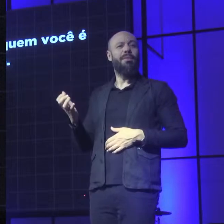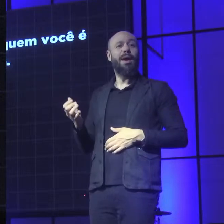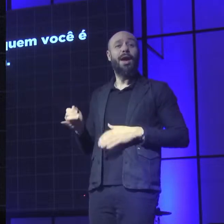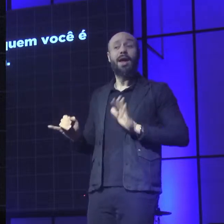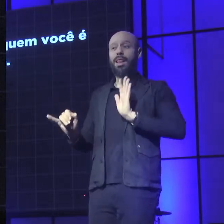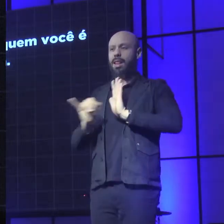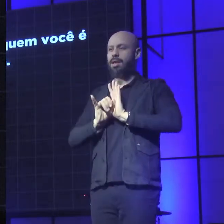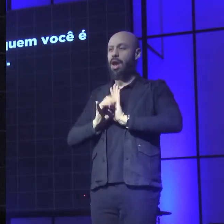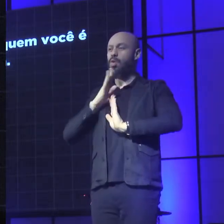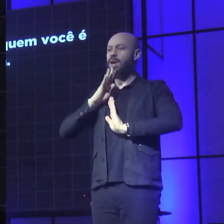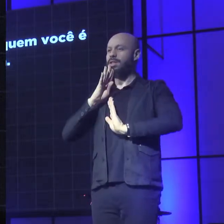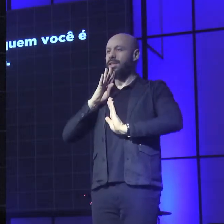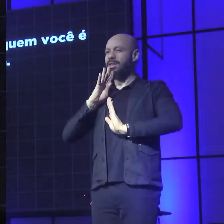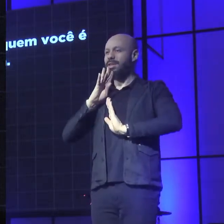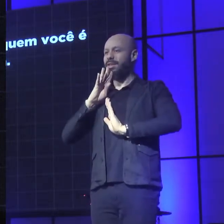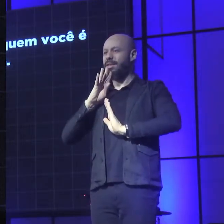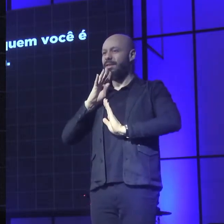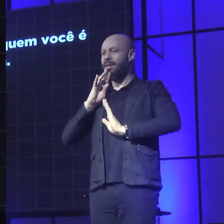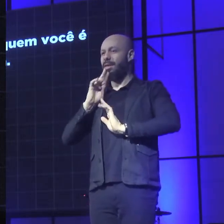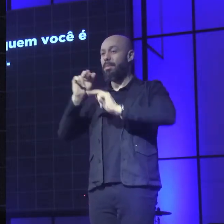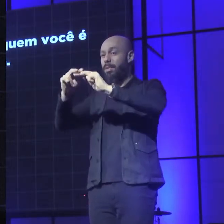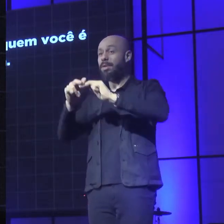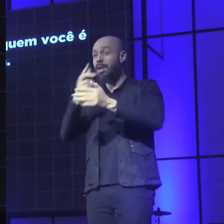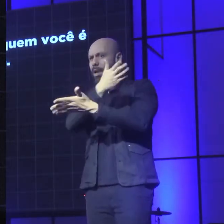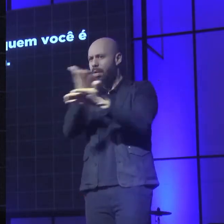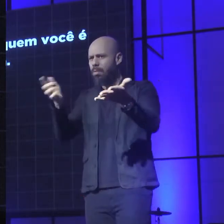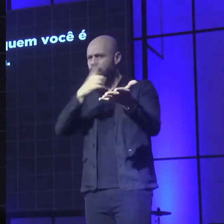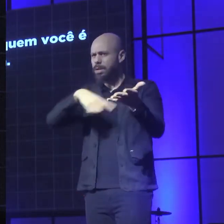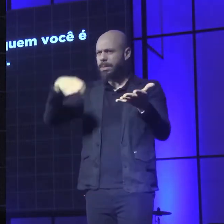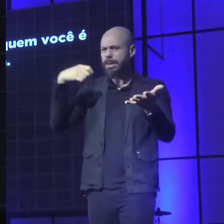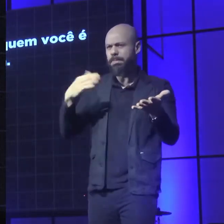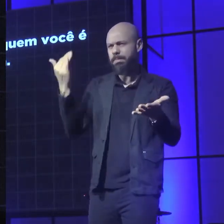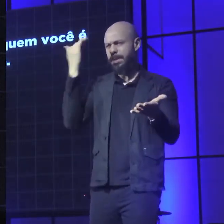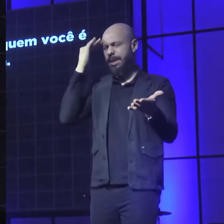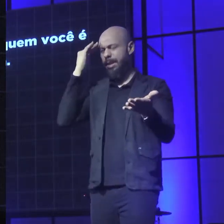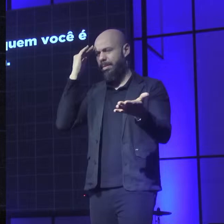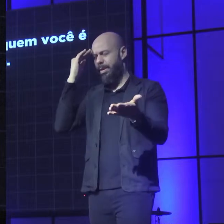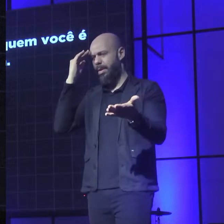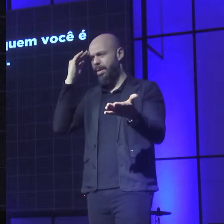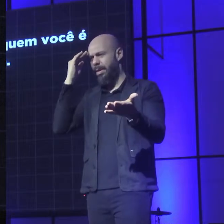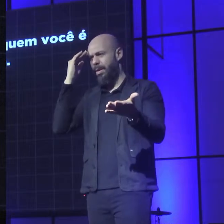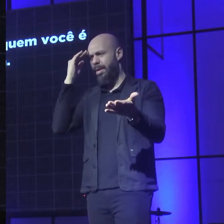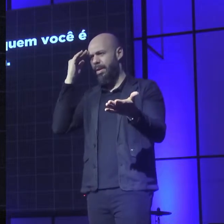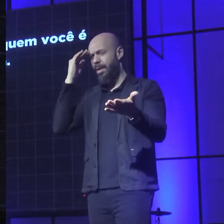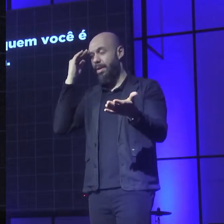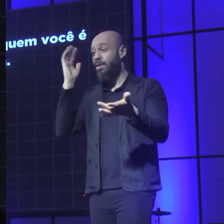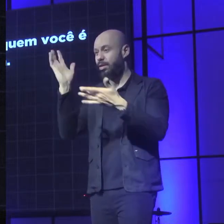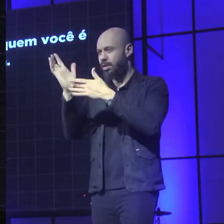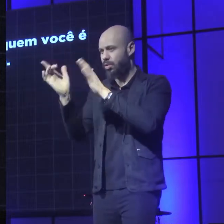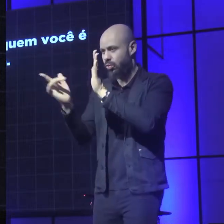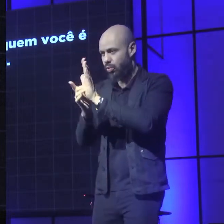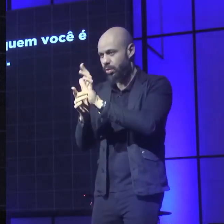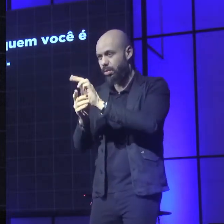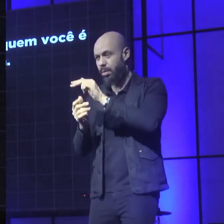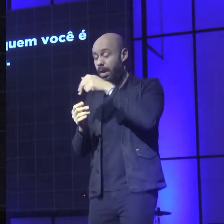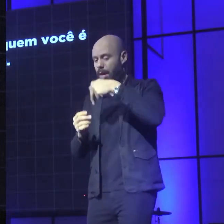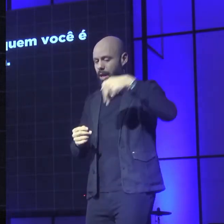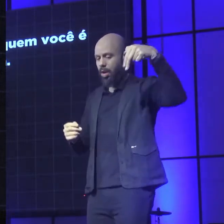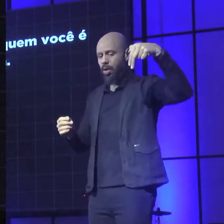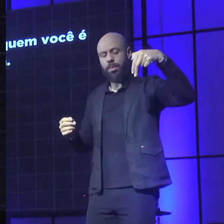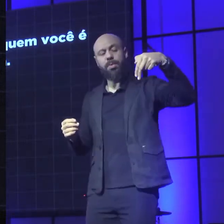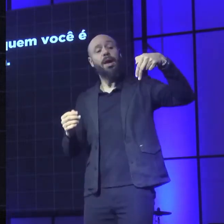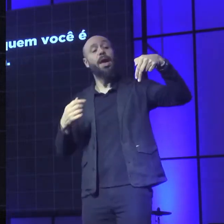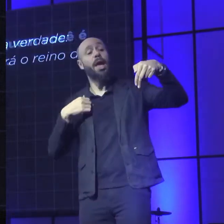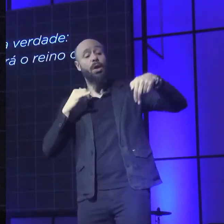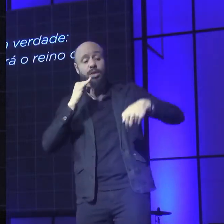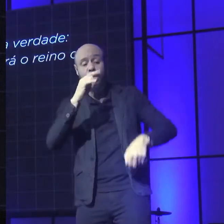você é. Quem você pensa que você é, Zaqueu, Nicodemos. Jesus olha para ele e diz assim: eu te digo a verdade,